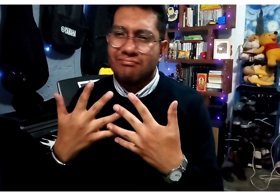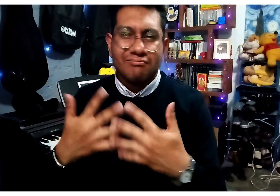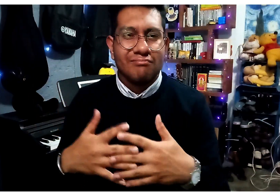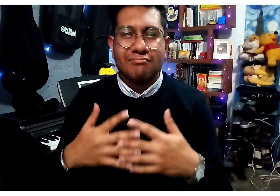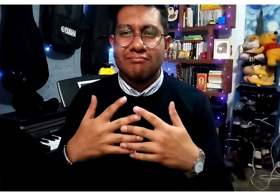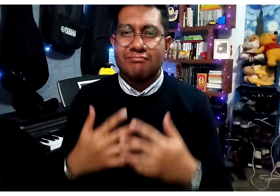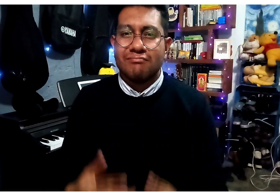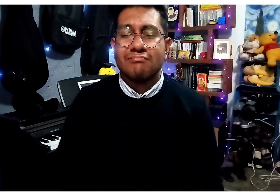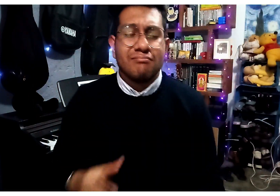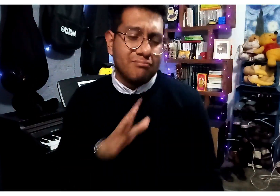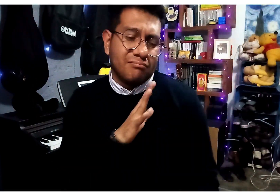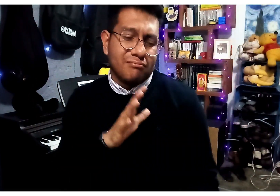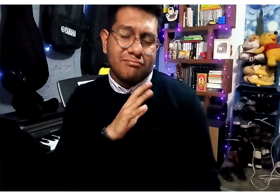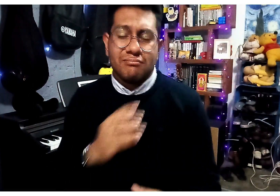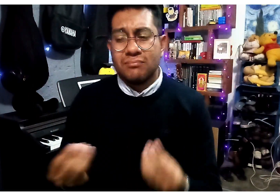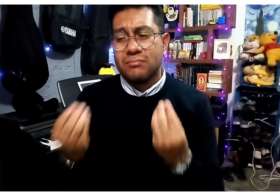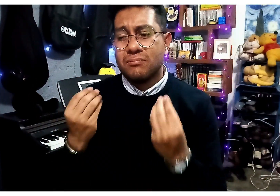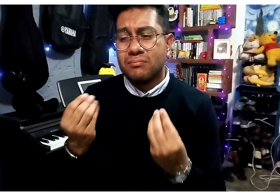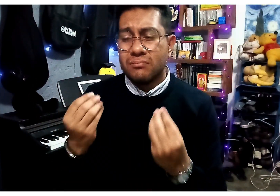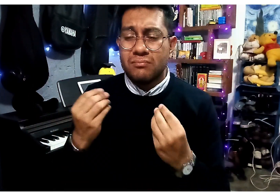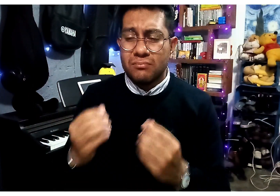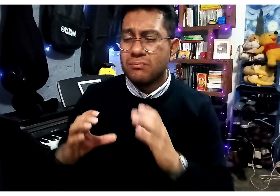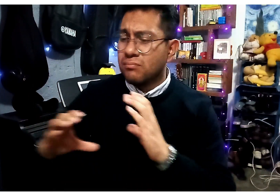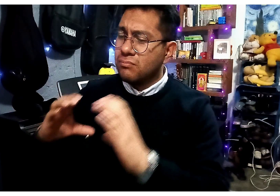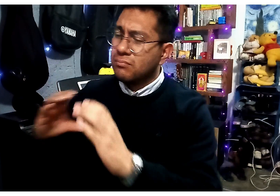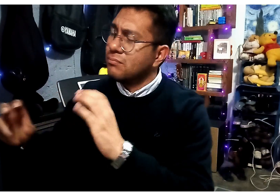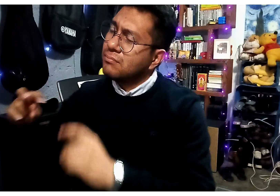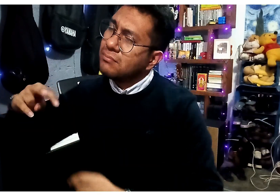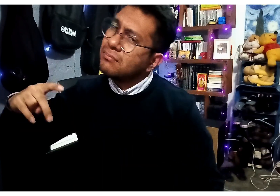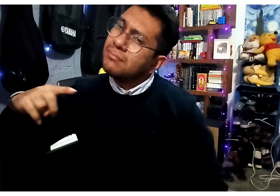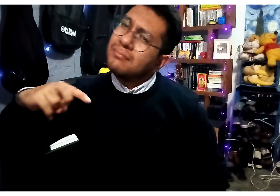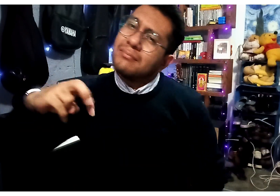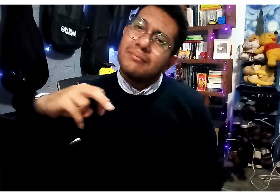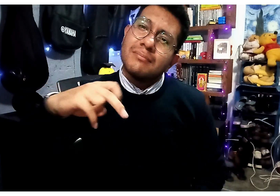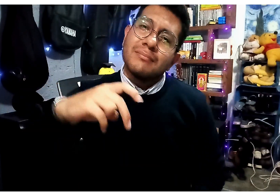más. Hay tantos caminos por andar.